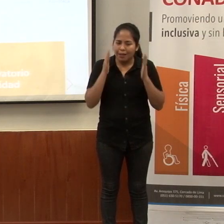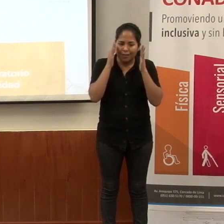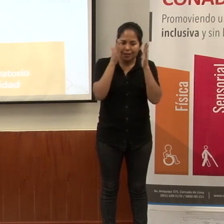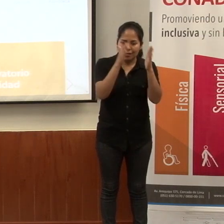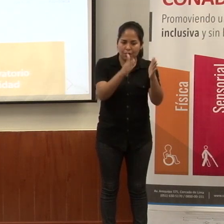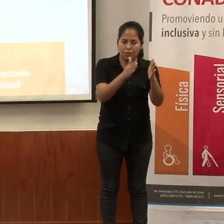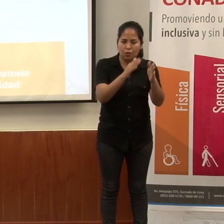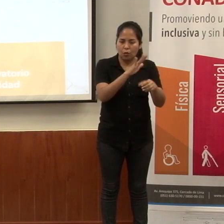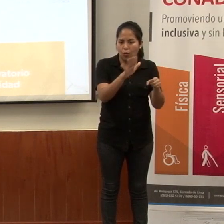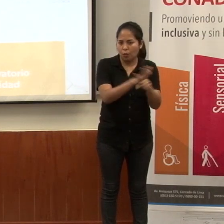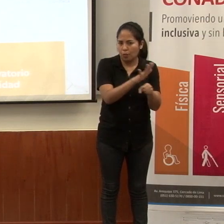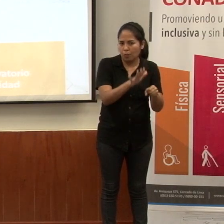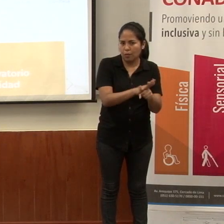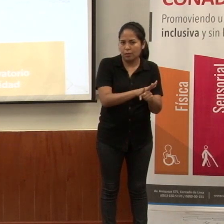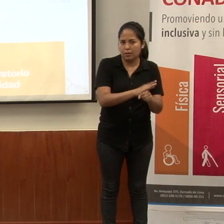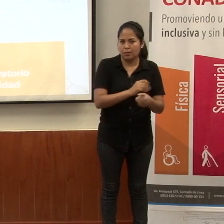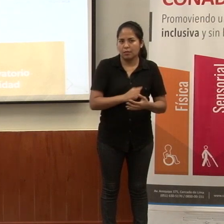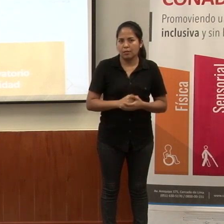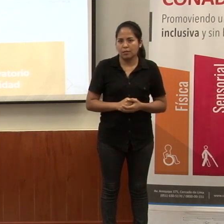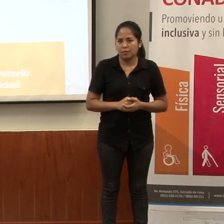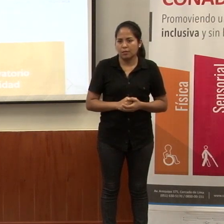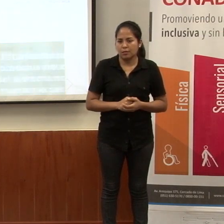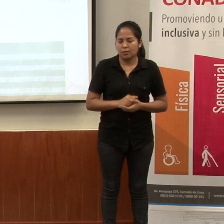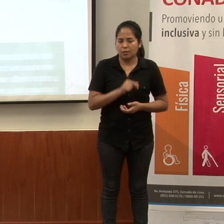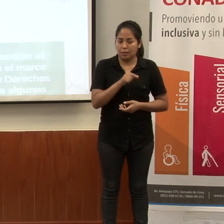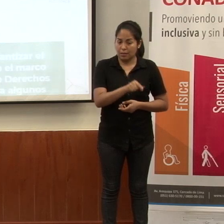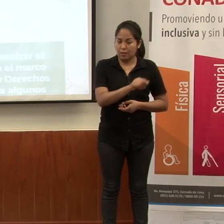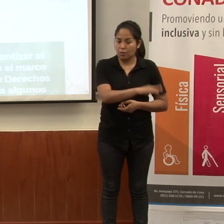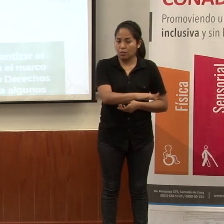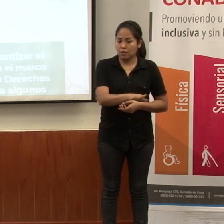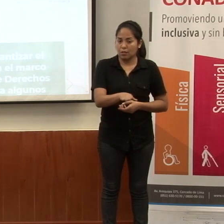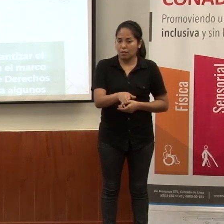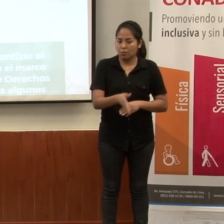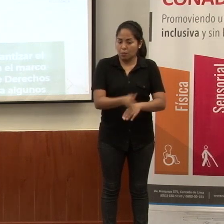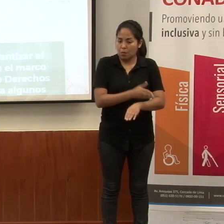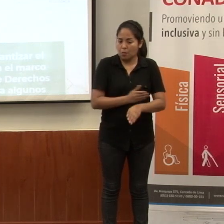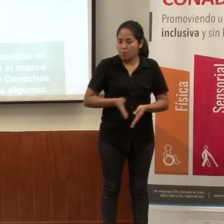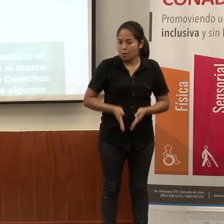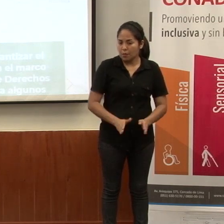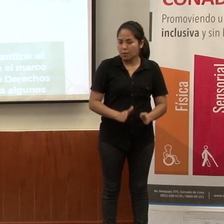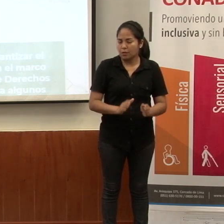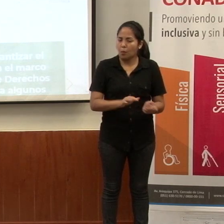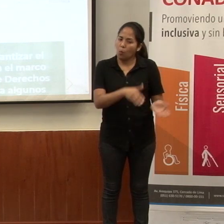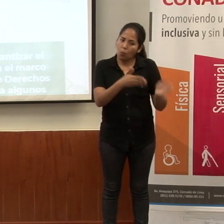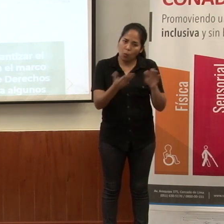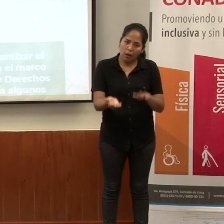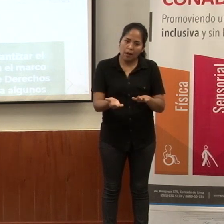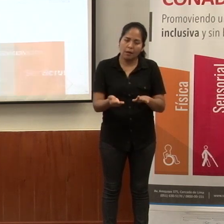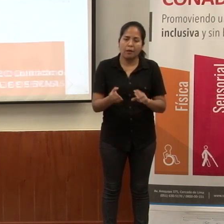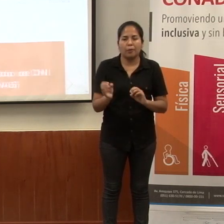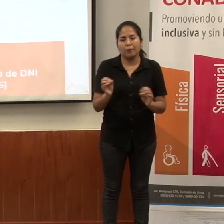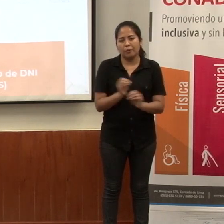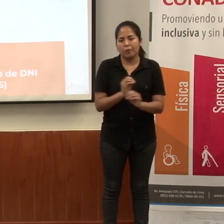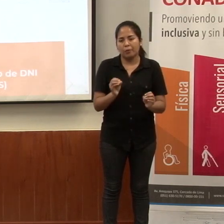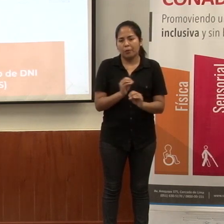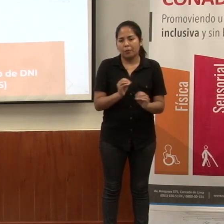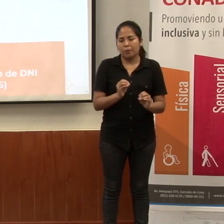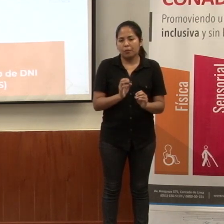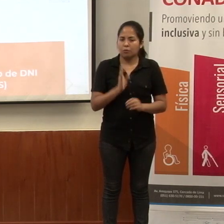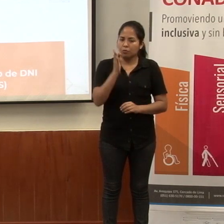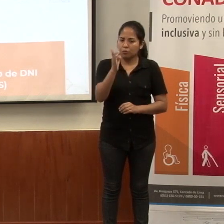atención integral y compleja. La mayoría de los niños prematuros extremos o se mueren o van a tener